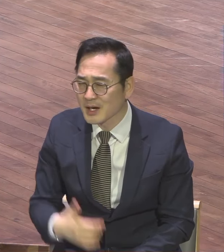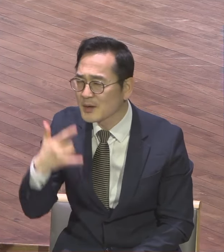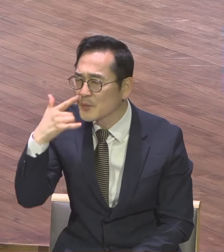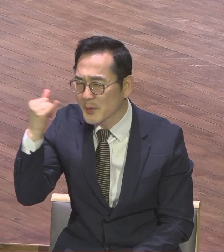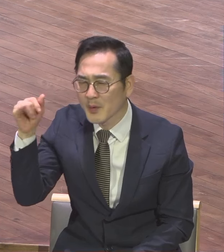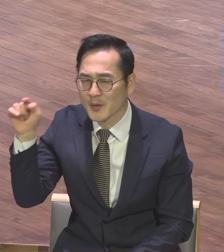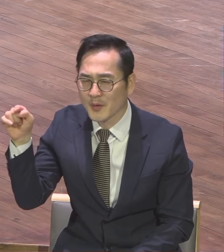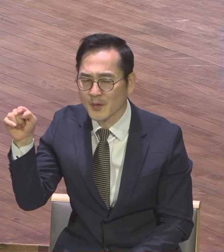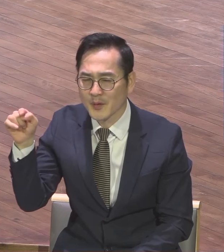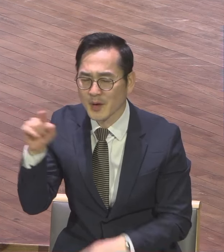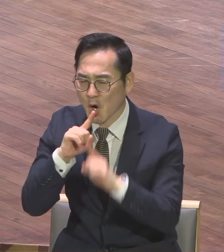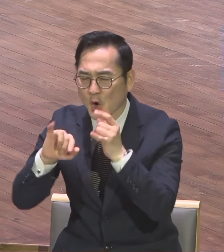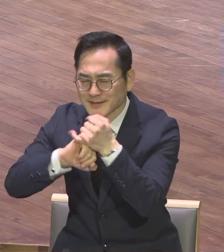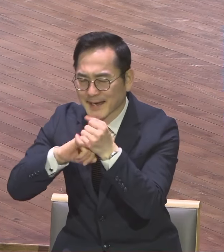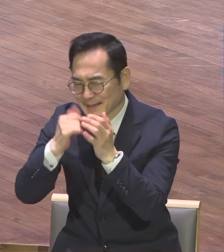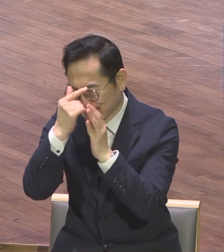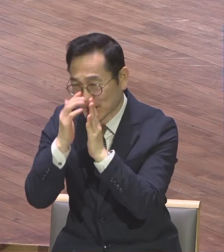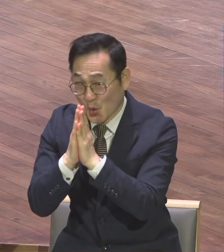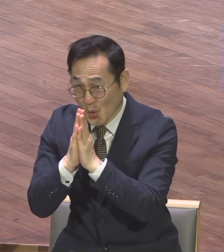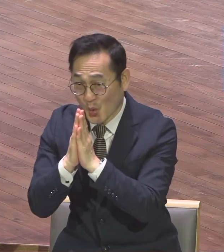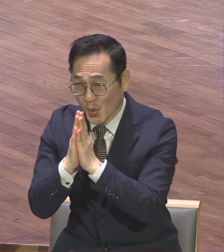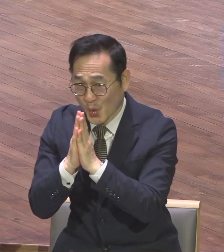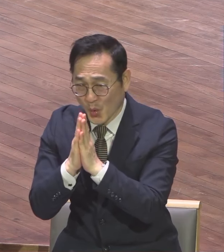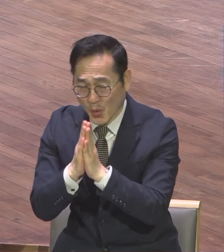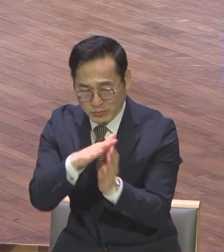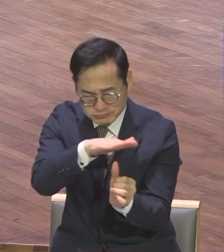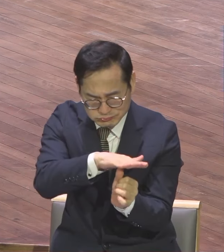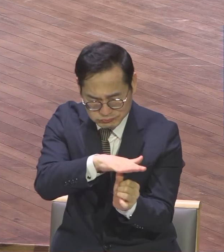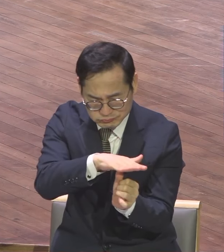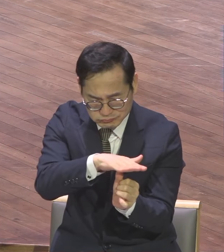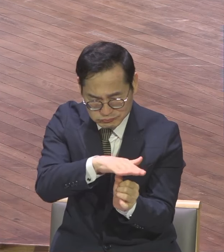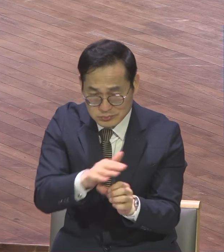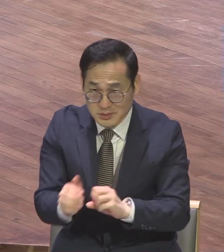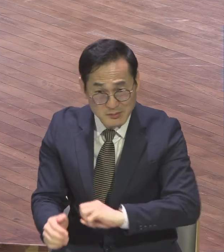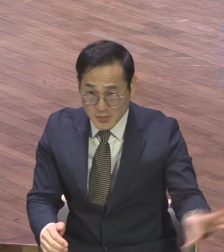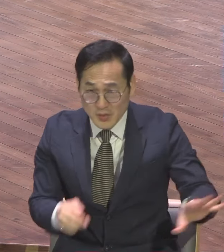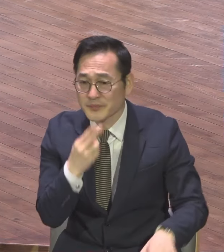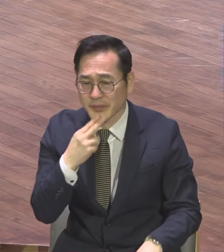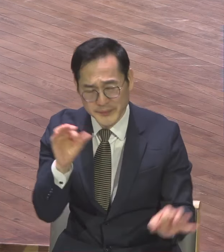이 기도는요 절대로 땅에 떨어지지 않아요.